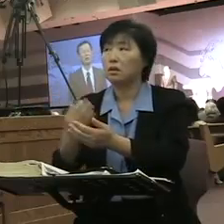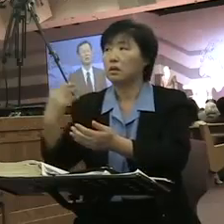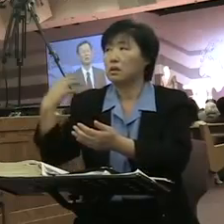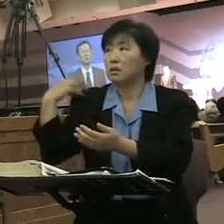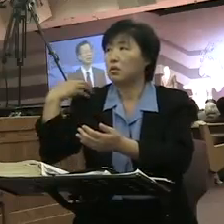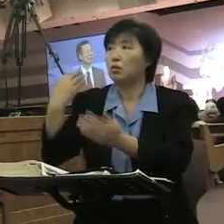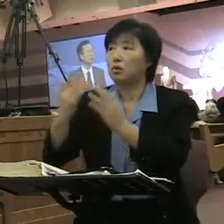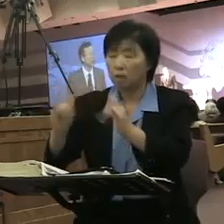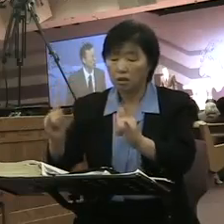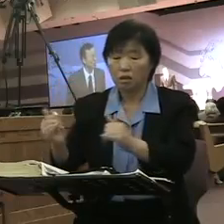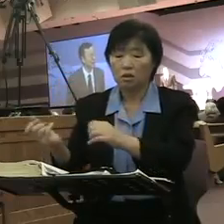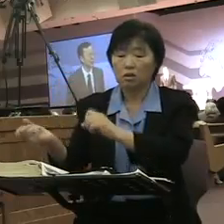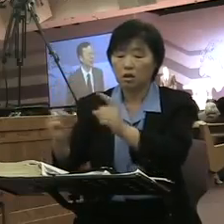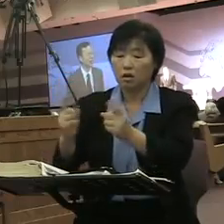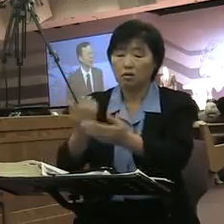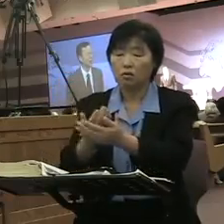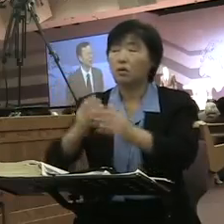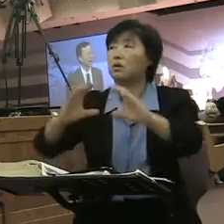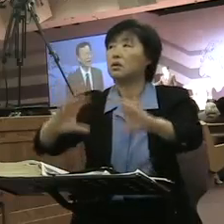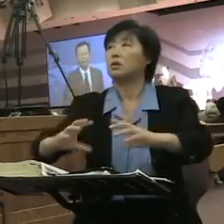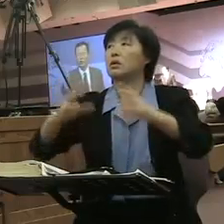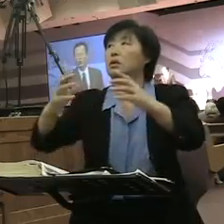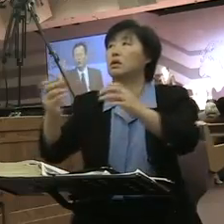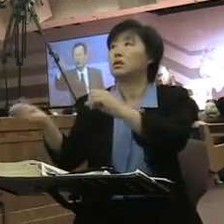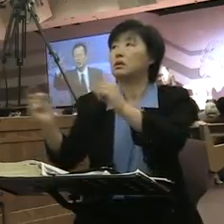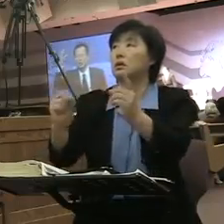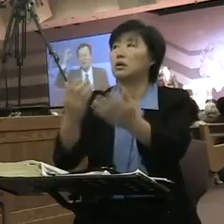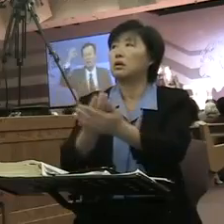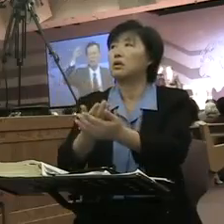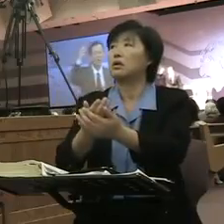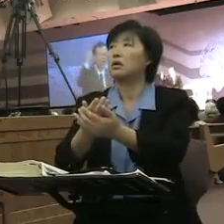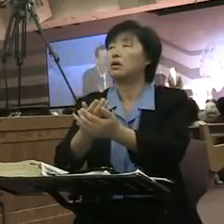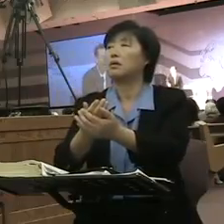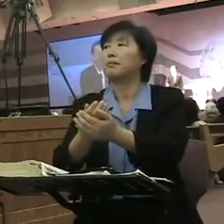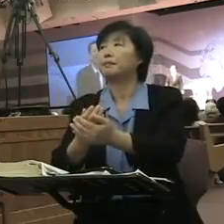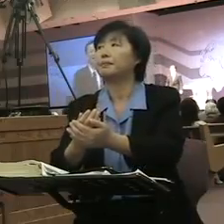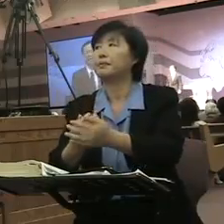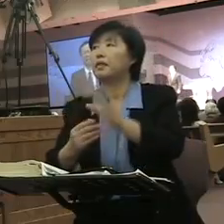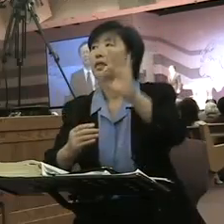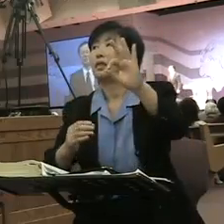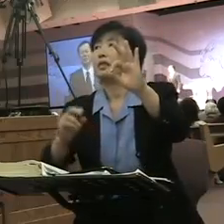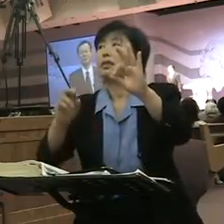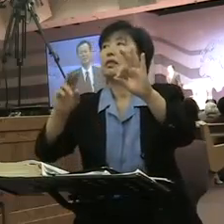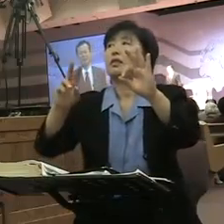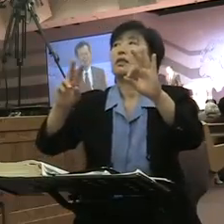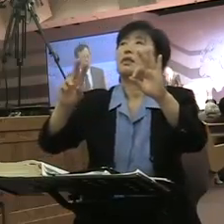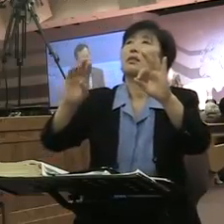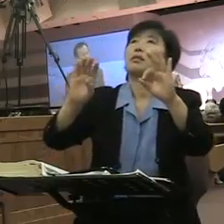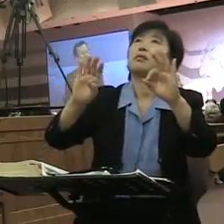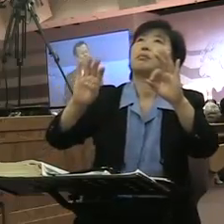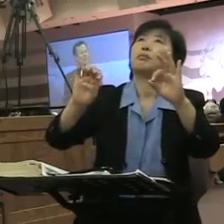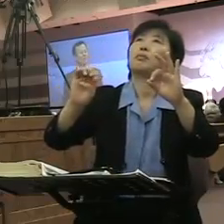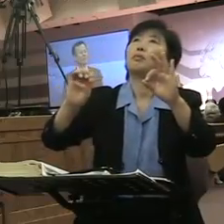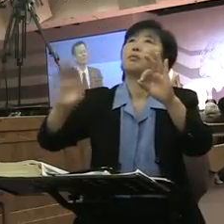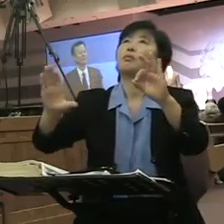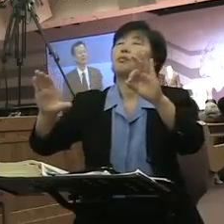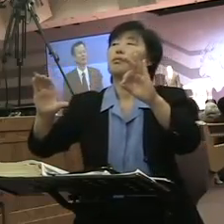살려주세요. 세상을 살려주세요. 1040 윈도 14장 창에 있는 나라들을